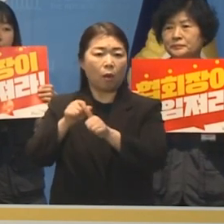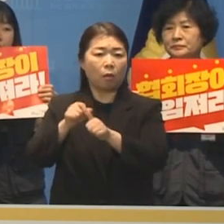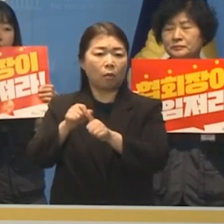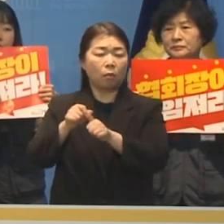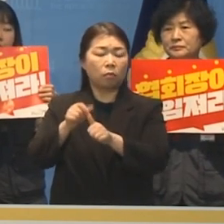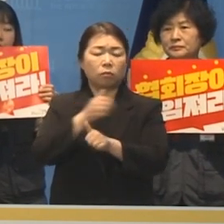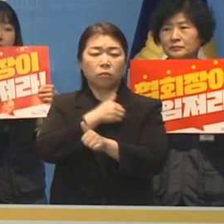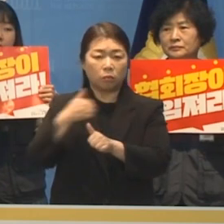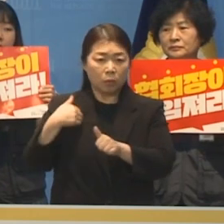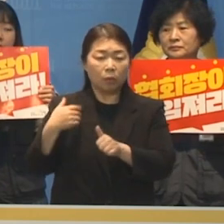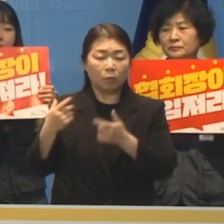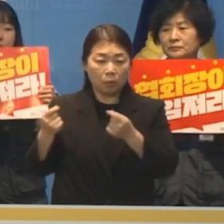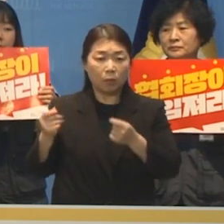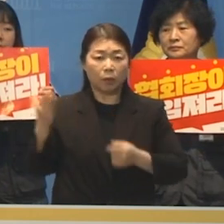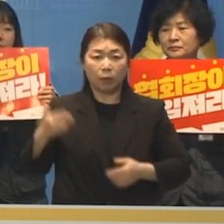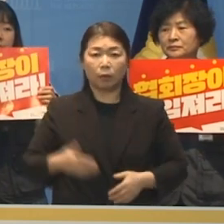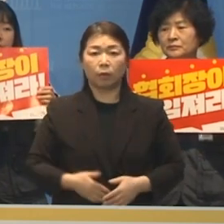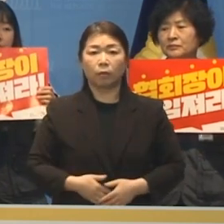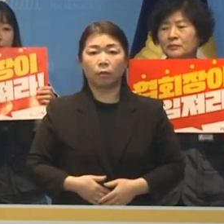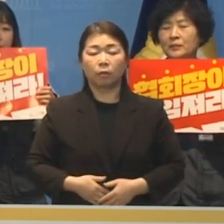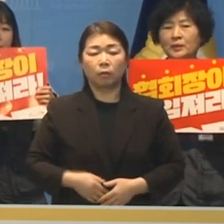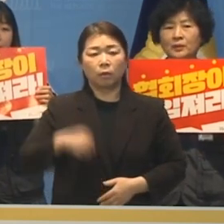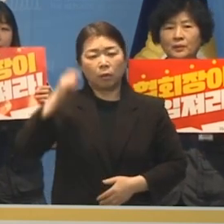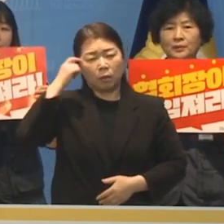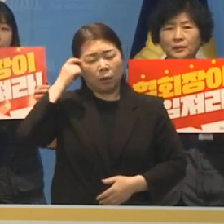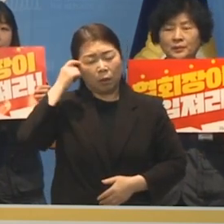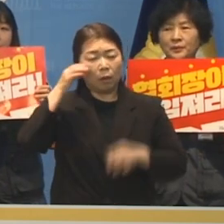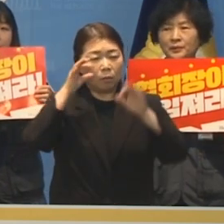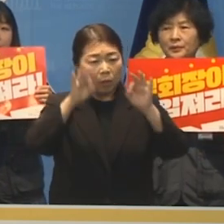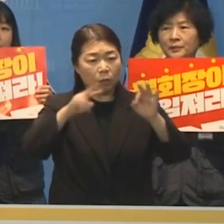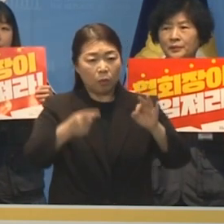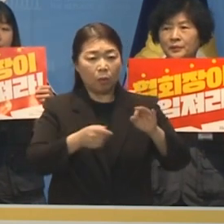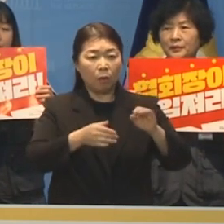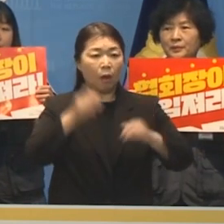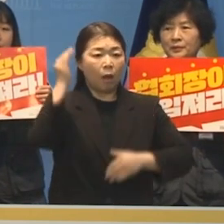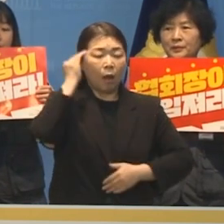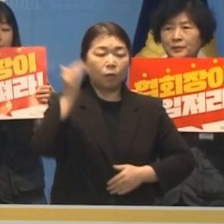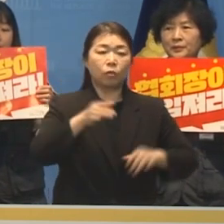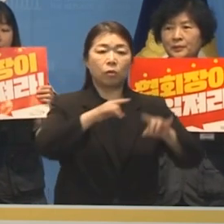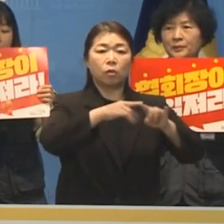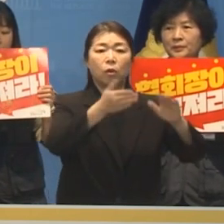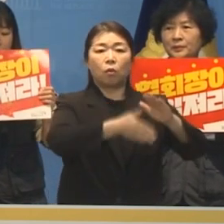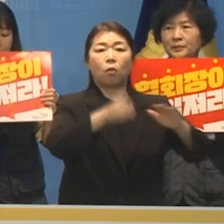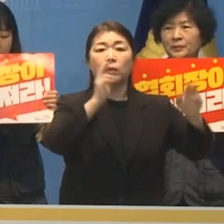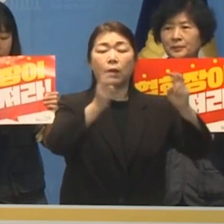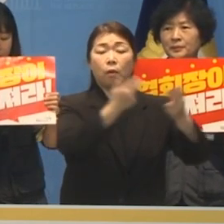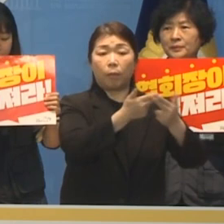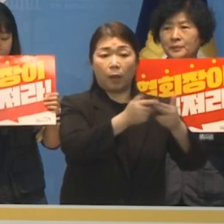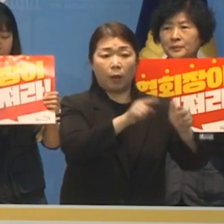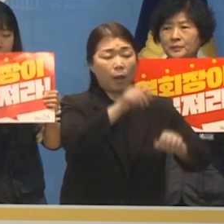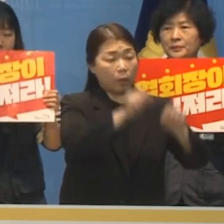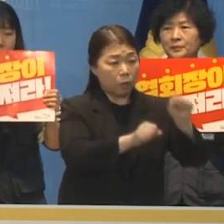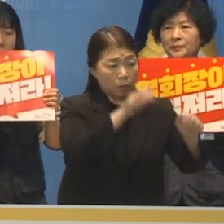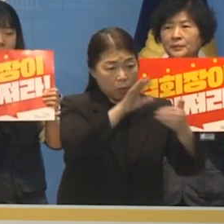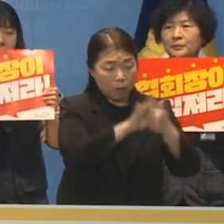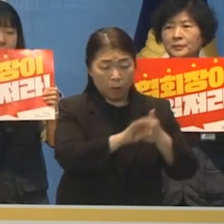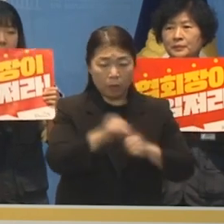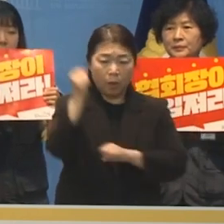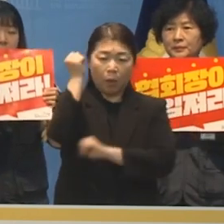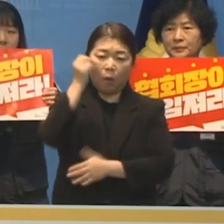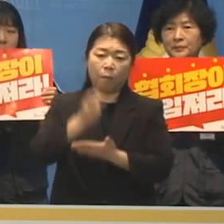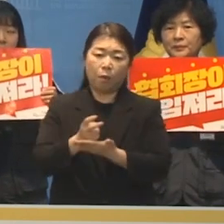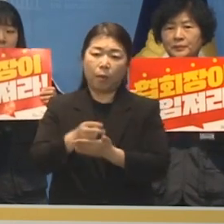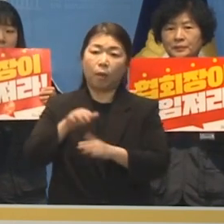비용입니다. 아무리 생각해봐도 한국전기공사협회의 이러한 행위는 헌법에 보장된 노동조합에 대해